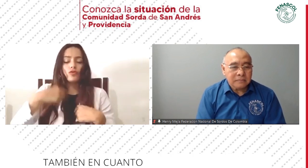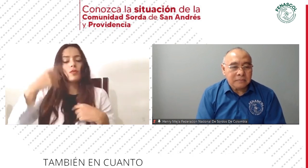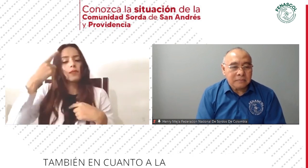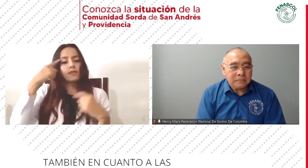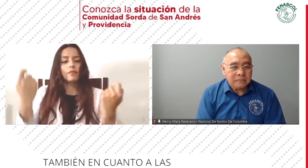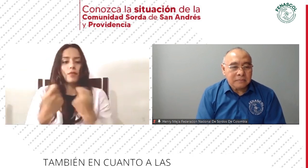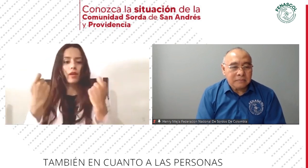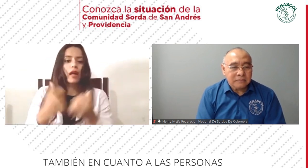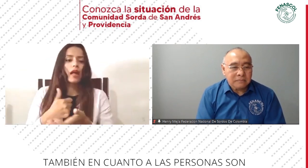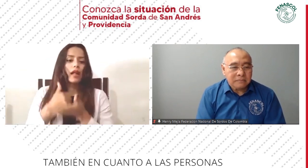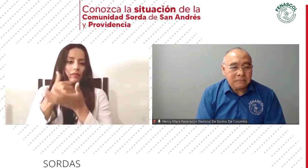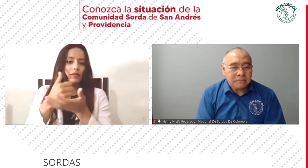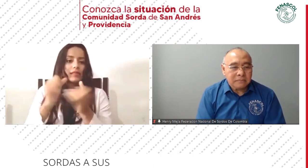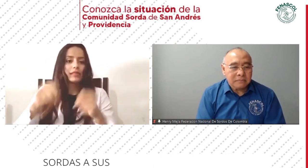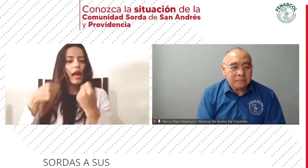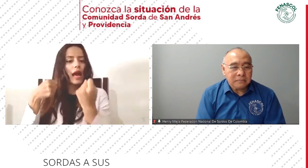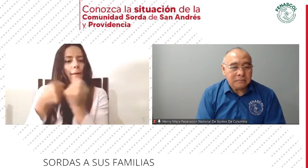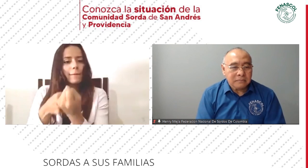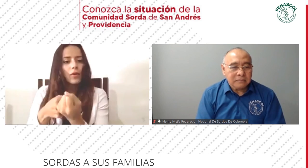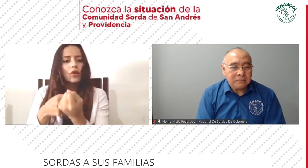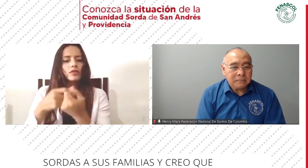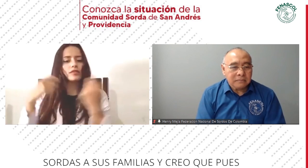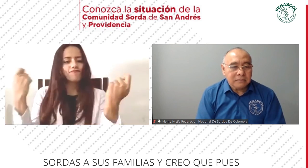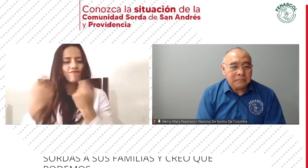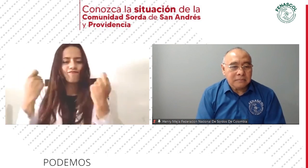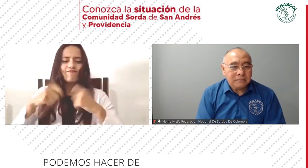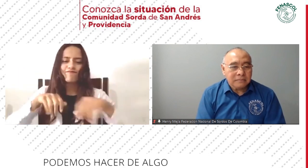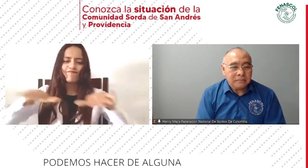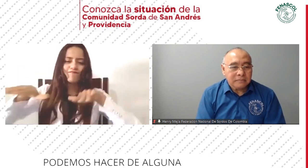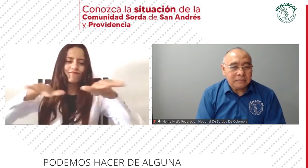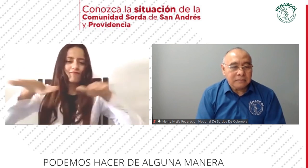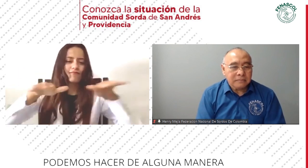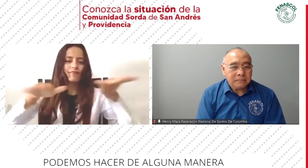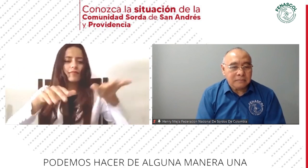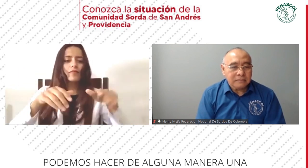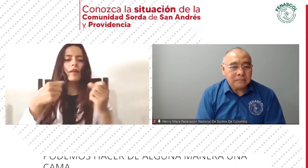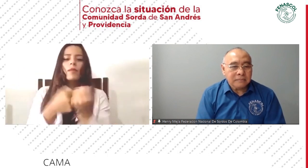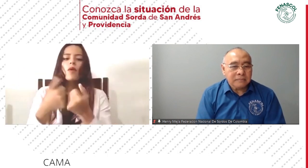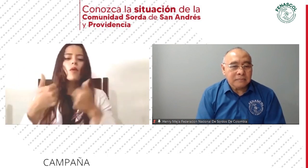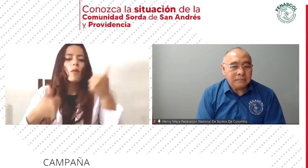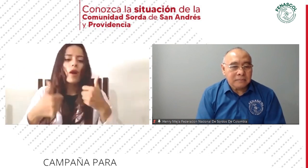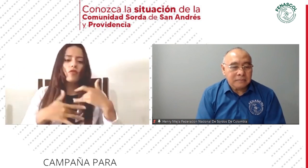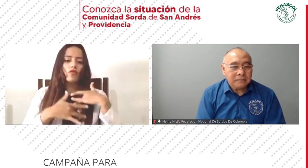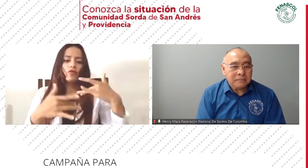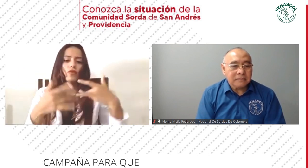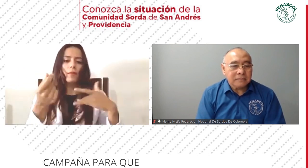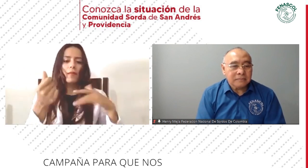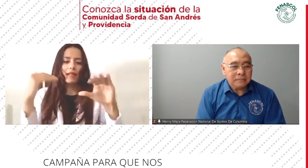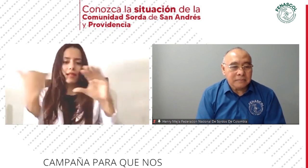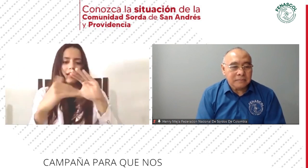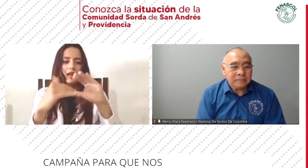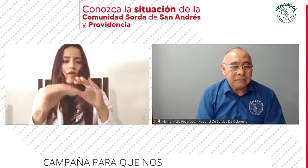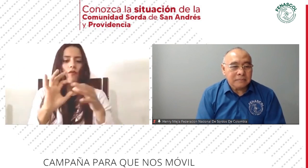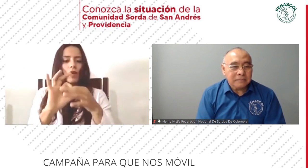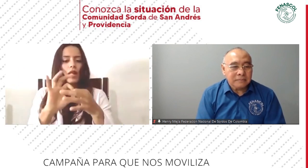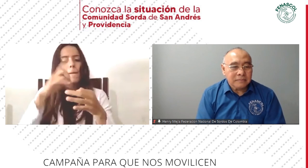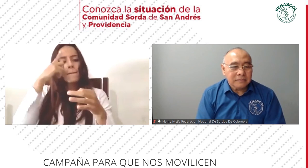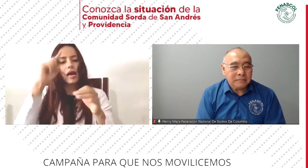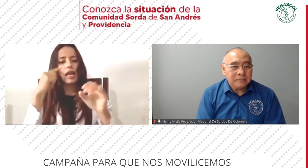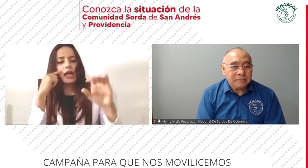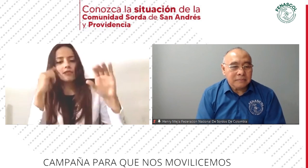cuanto a las personas sordas a sus familias y creo que podemos hacer de alguna manera una campaña para que nos movilicemos